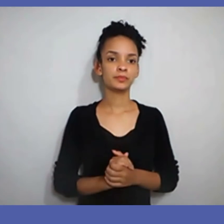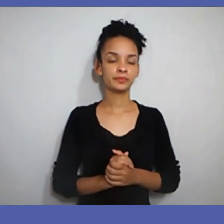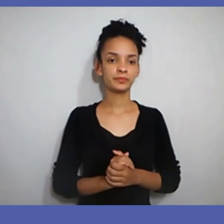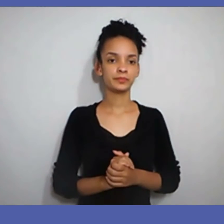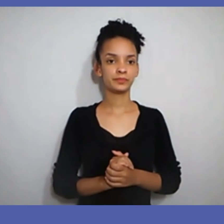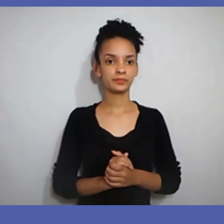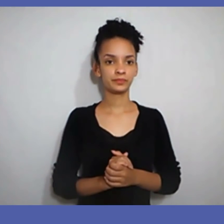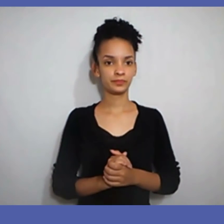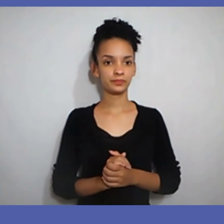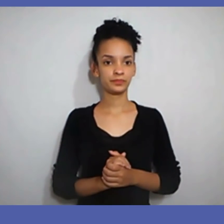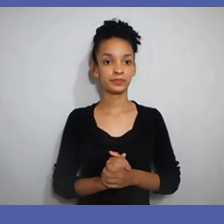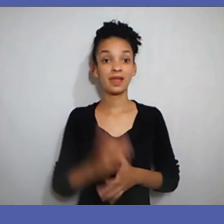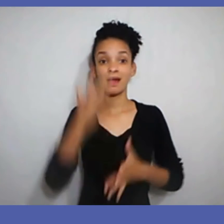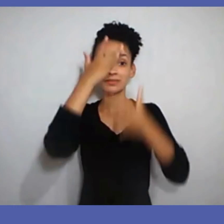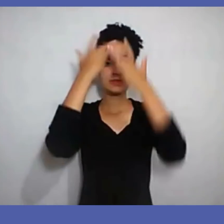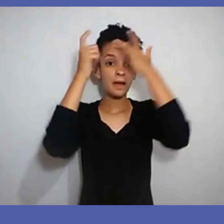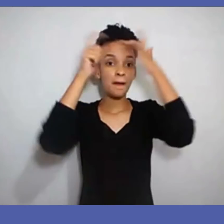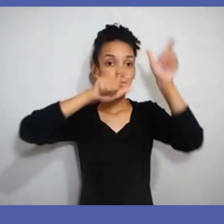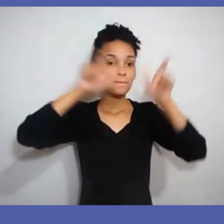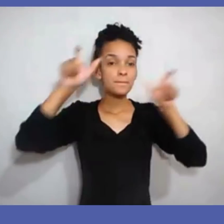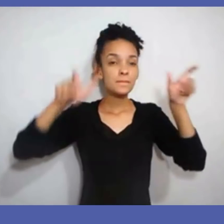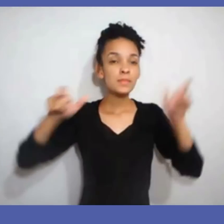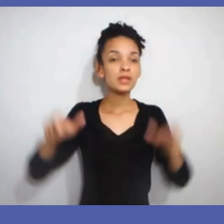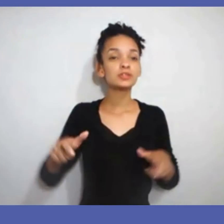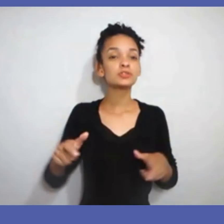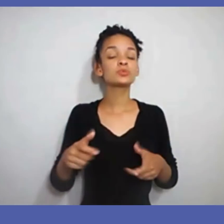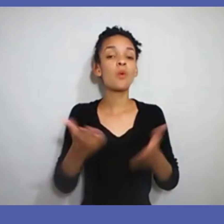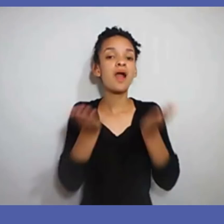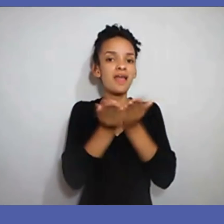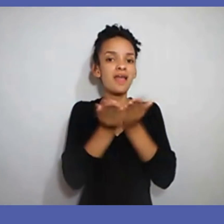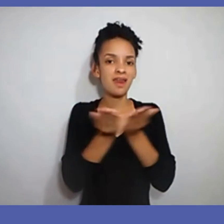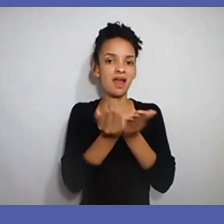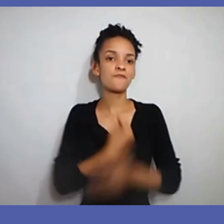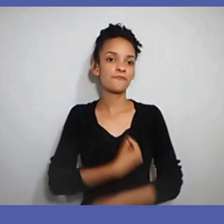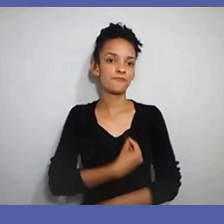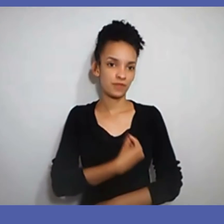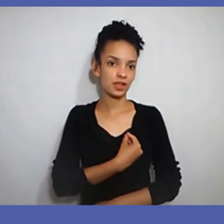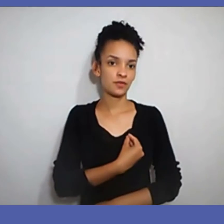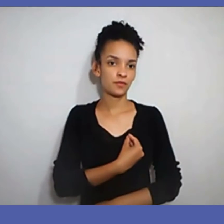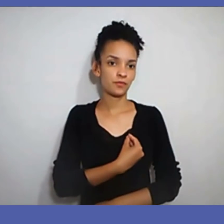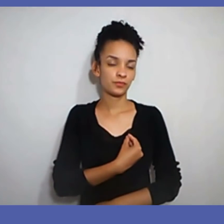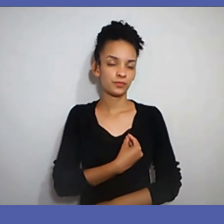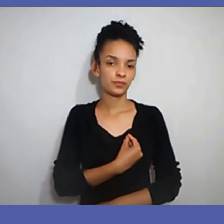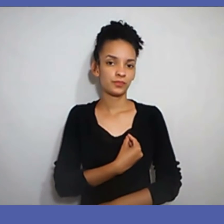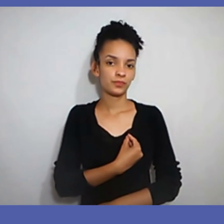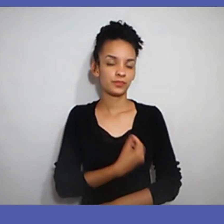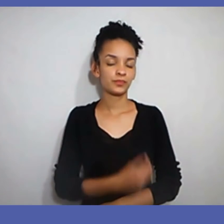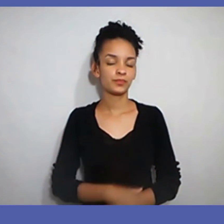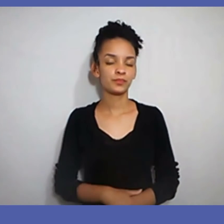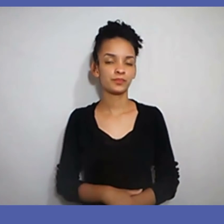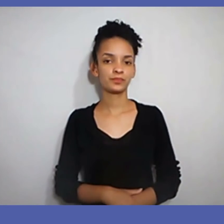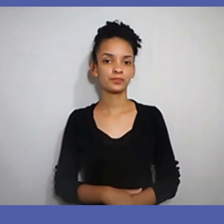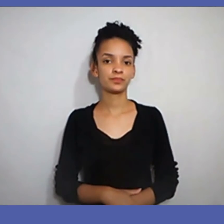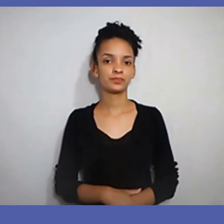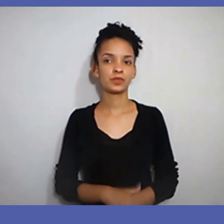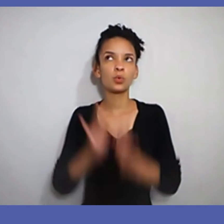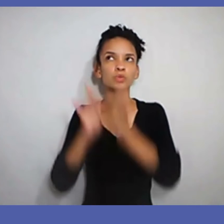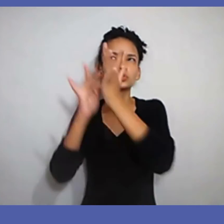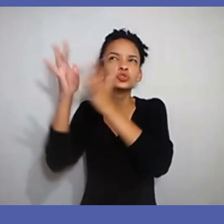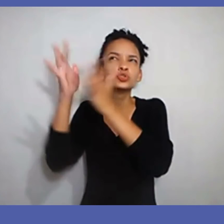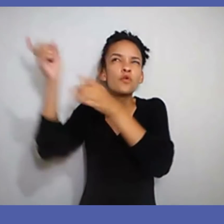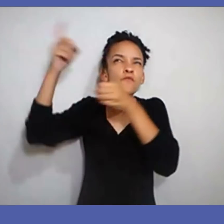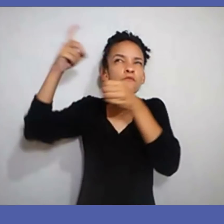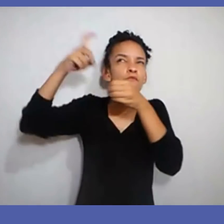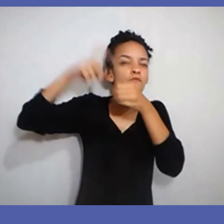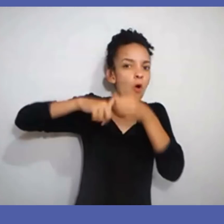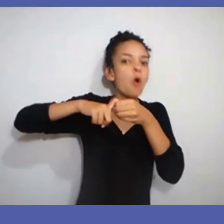cristãos vivos por ocasião da vinda secreta de Cristo. Ou não? Os 2 estão